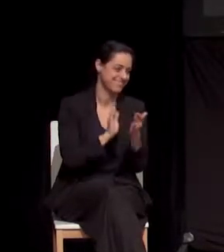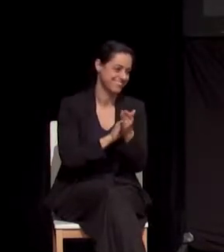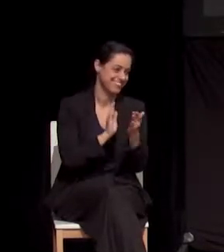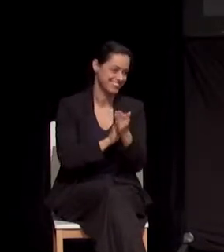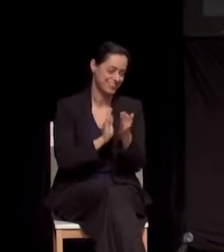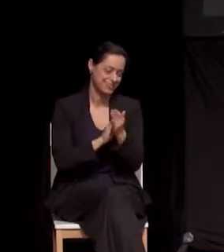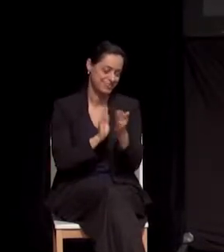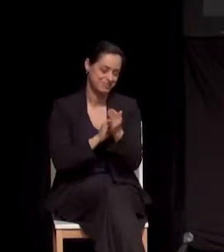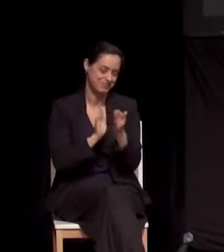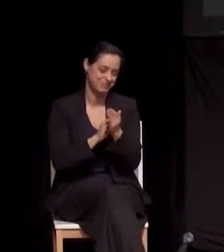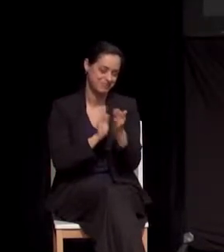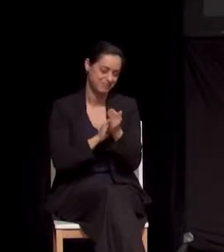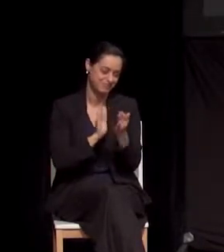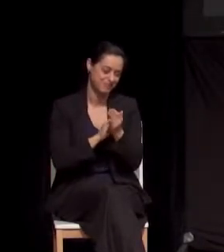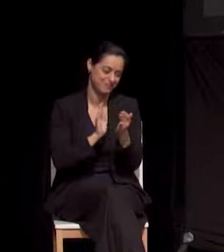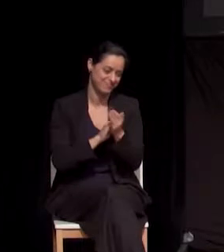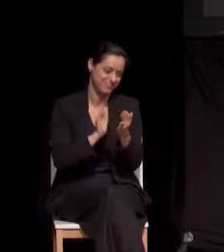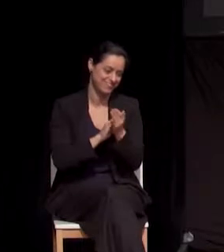É isso.